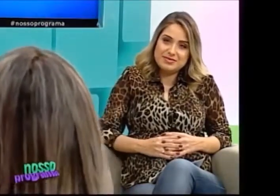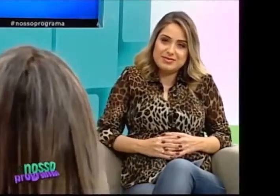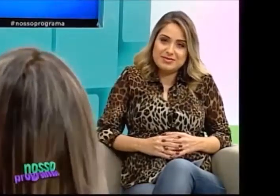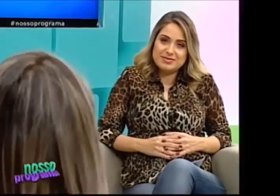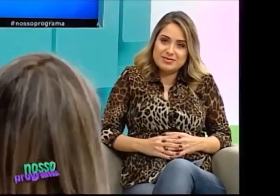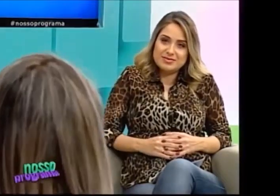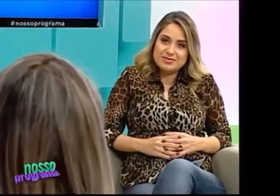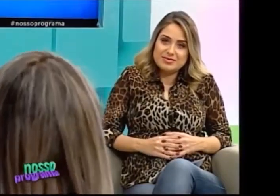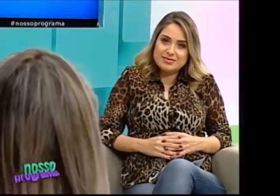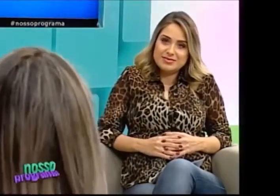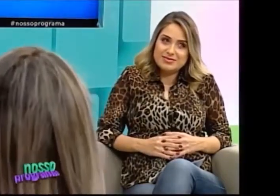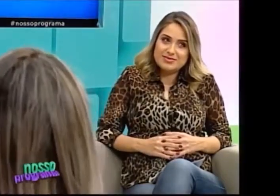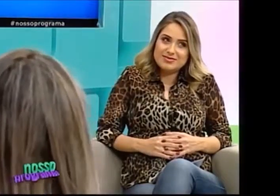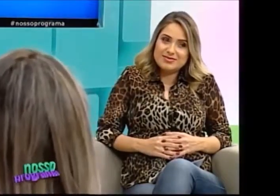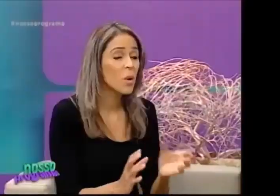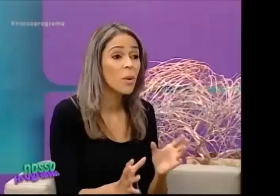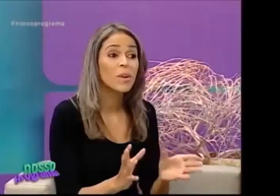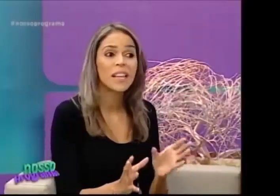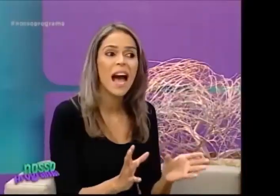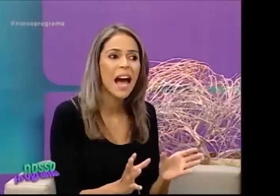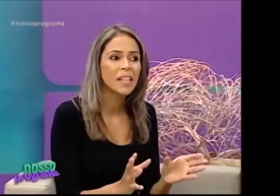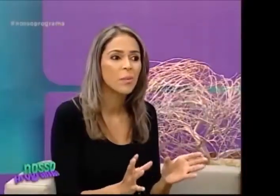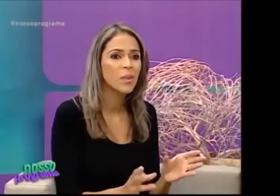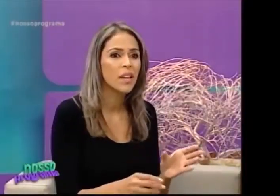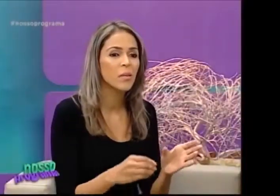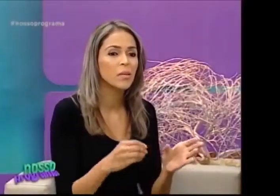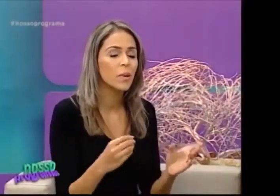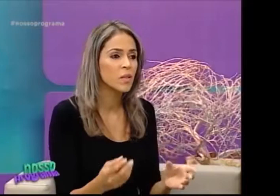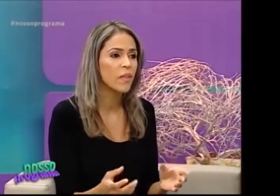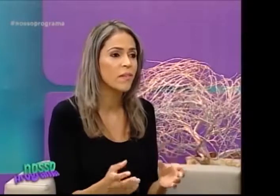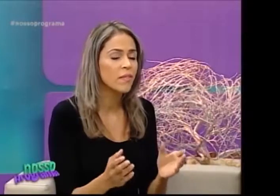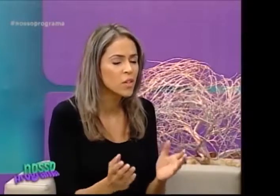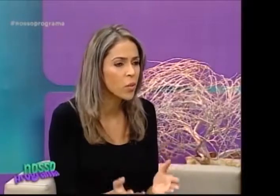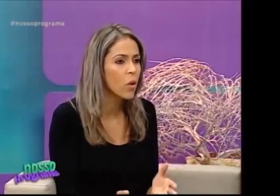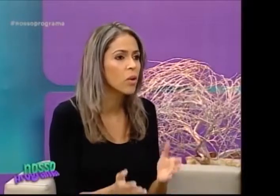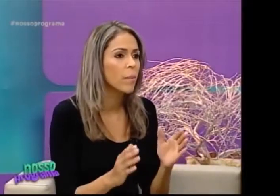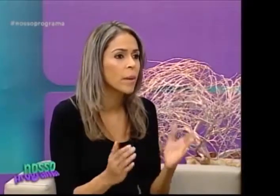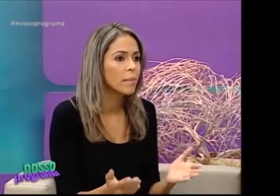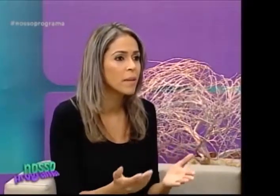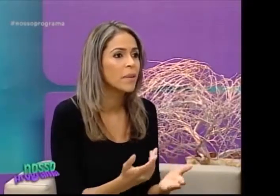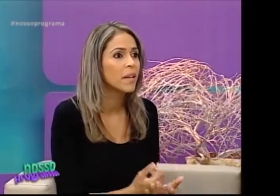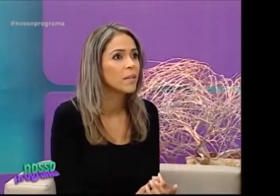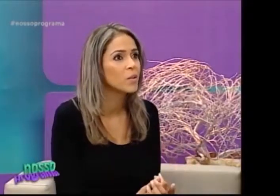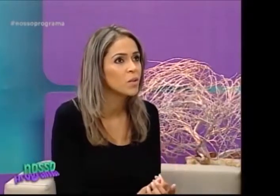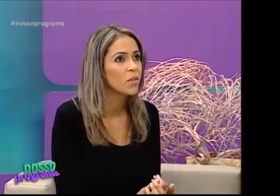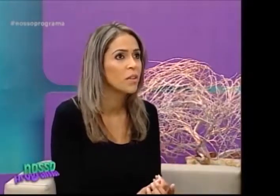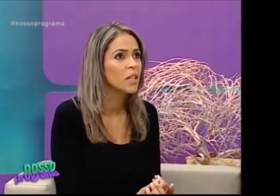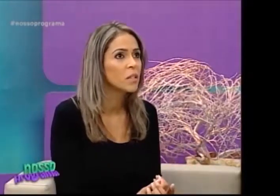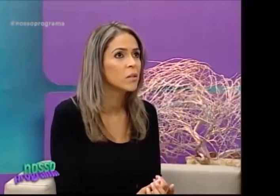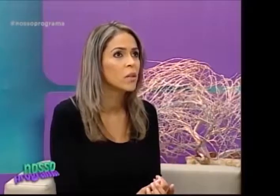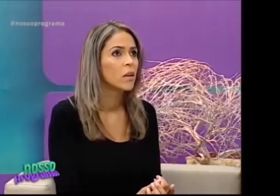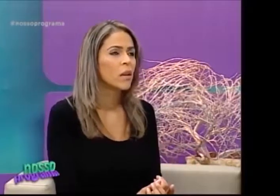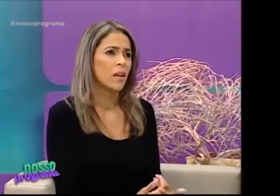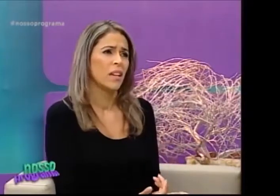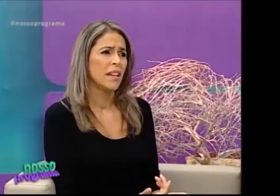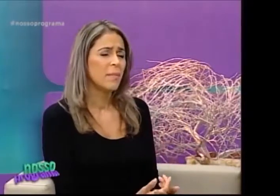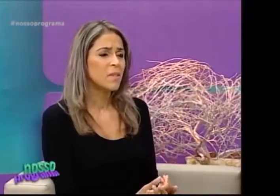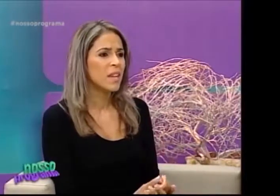pastor e ele viu que tinha alguma coisa errada, porque quando o pastor falava fecha o olho, abre a Bíblia, ele continuava olhando. Ele pensou, será que